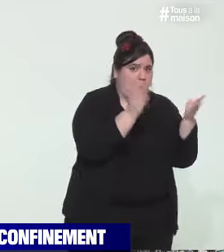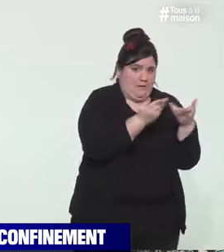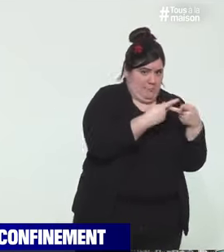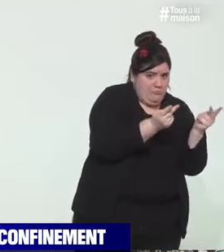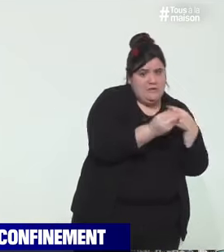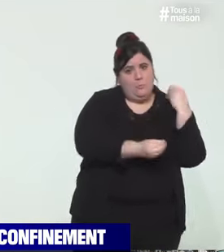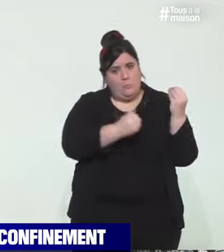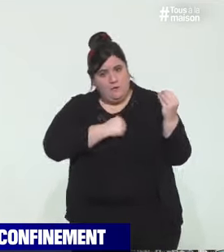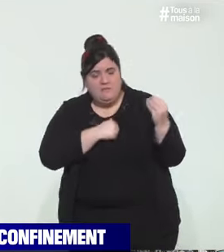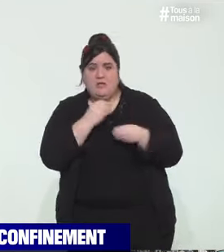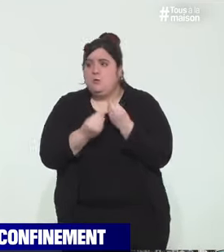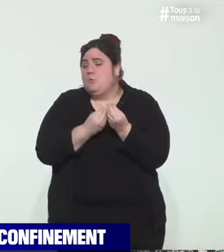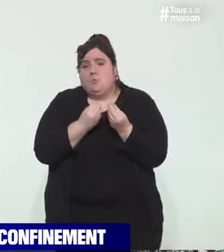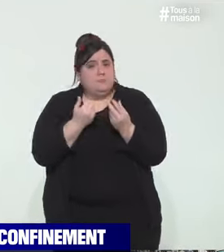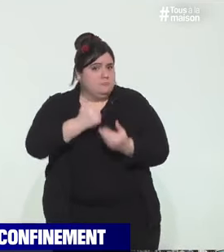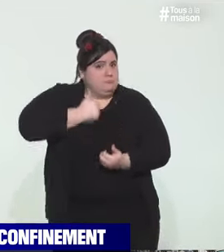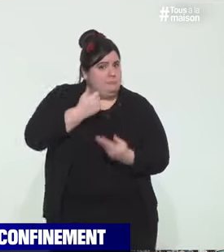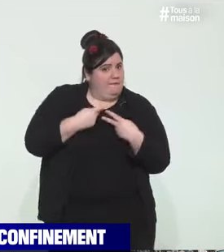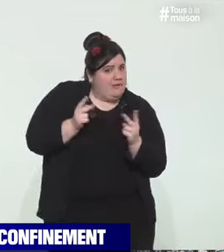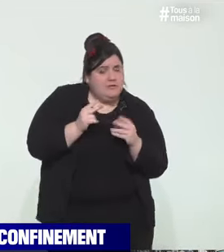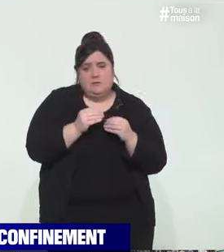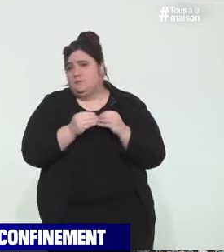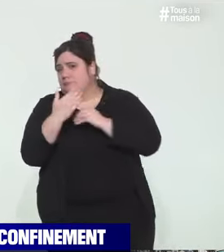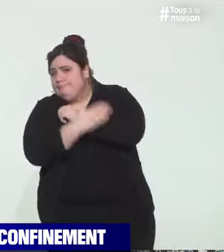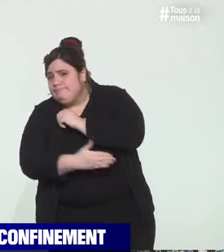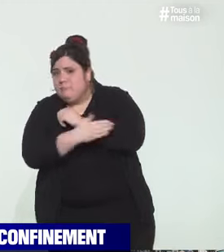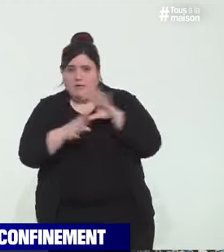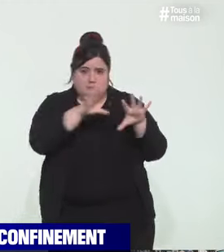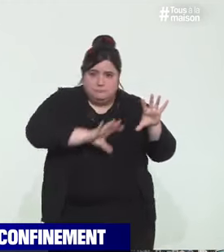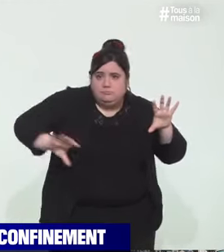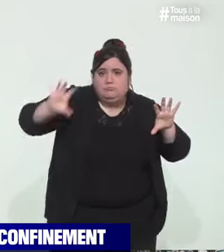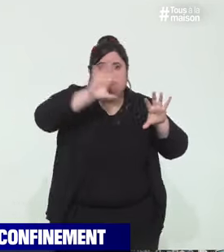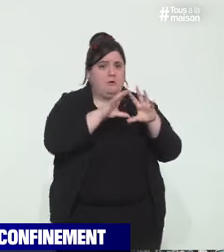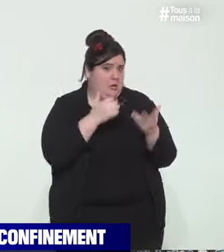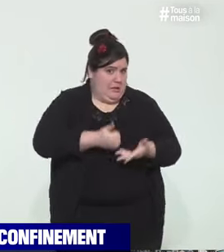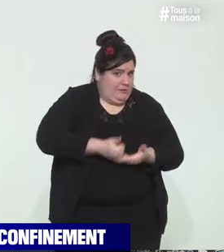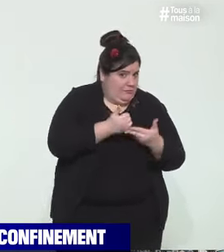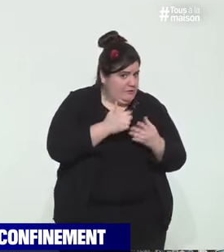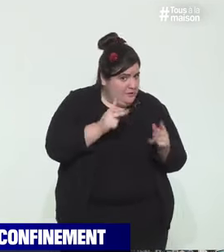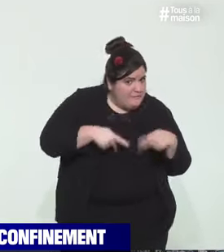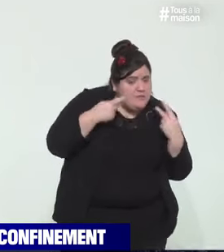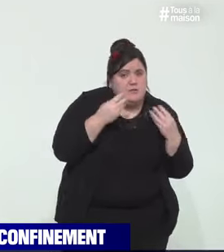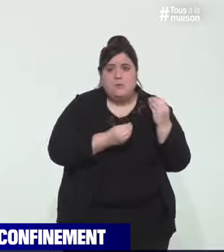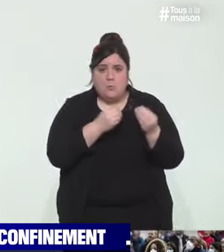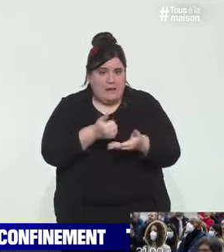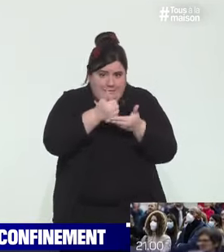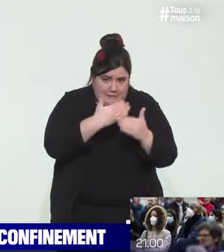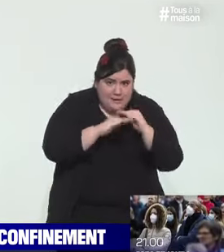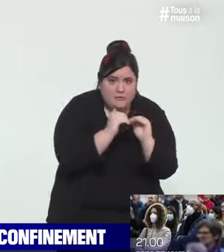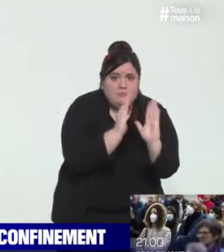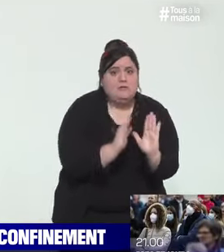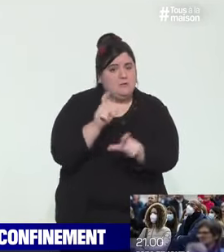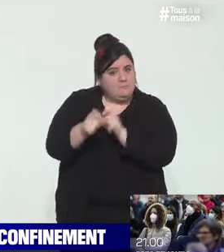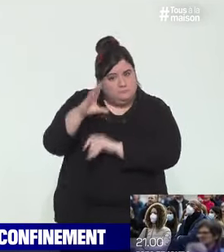ville, à la campagne, les auxiliaires de vie, les aides à domicile, les professionnels du transport sanitaire, du secours à la